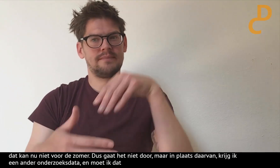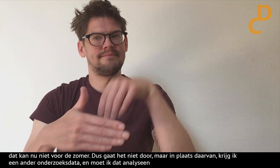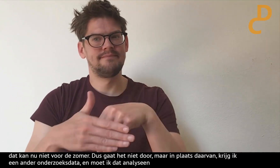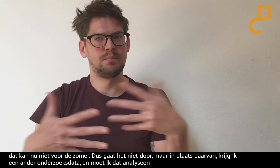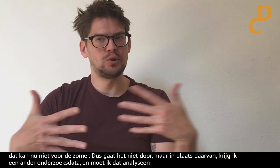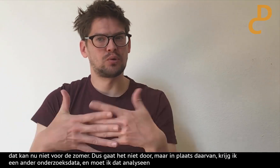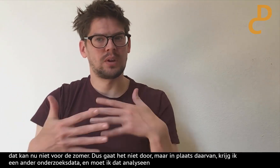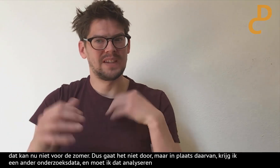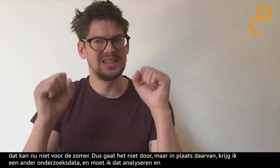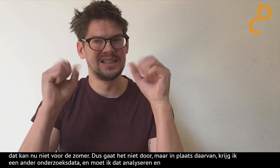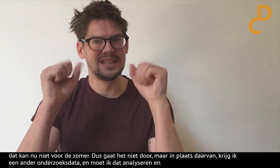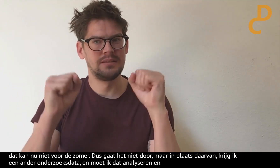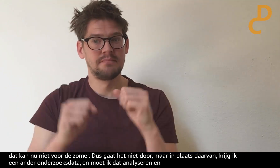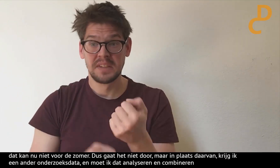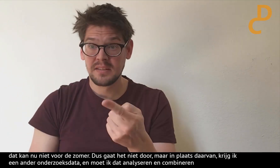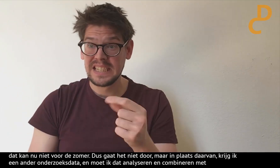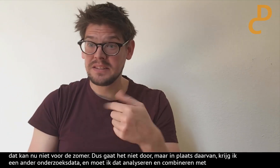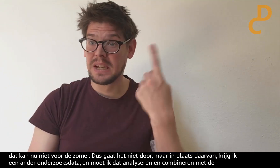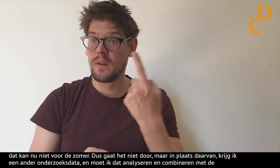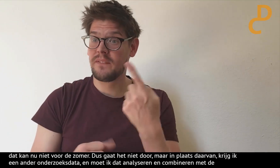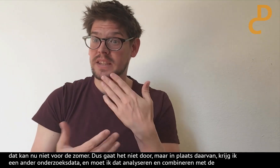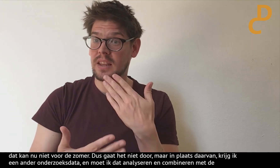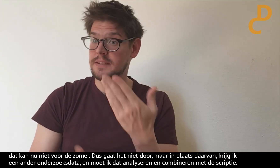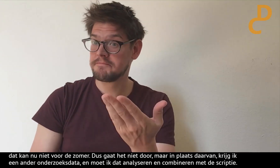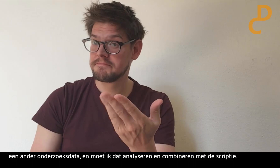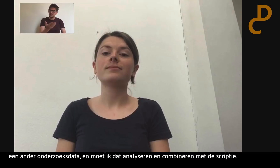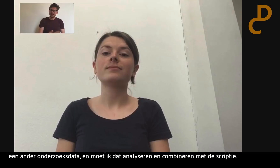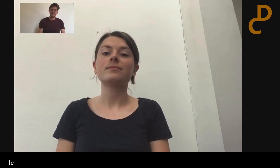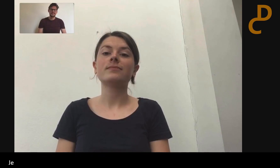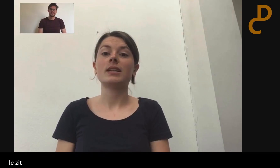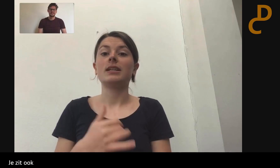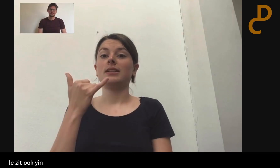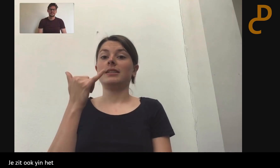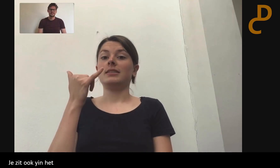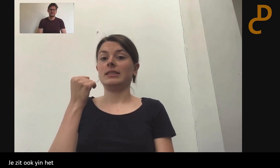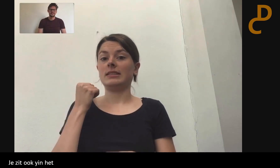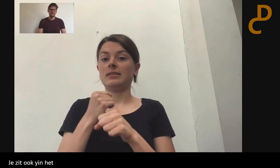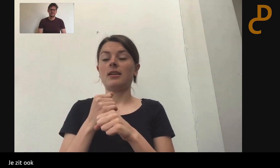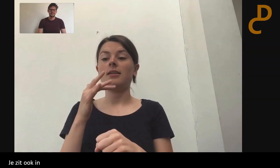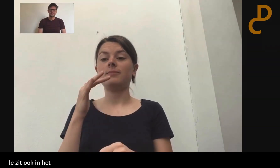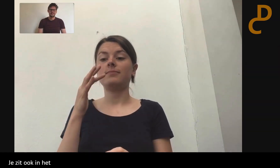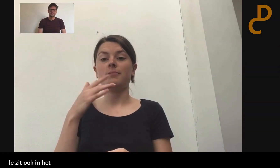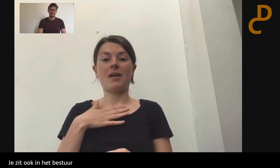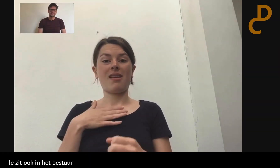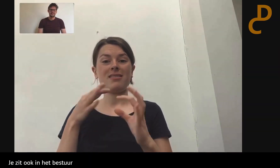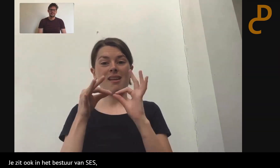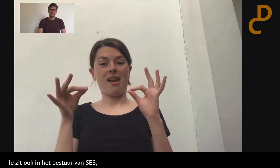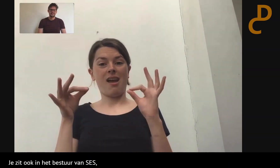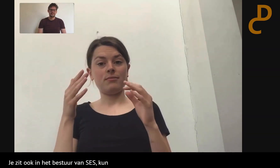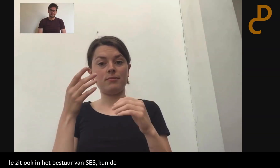Oké, en jij zit ook in het bestuur van SES, hè? Kan jij daar ook iets meer over vertellen? Ja, zeker.